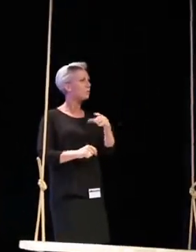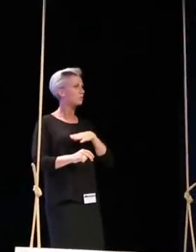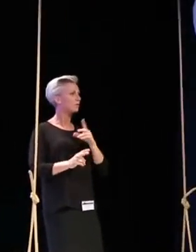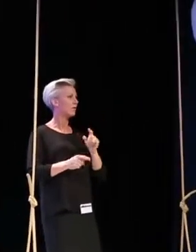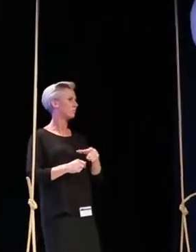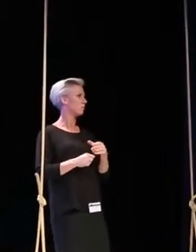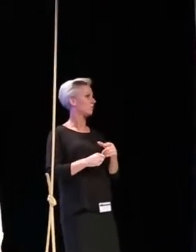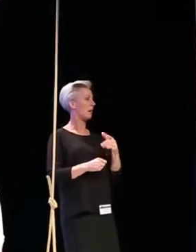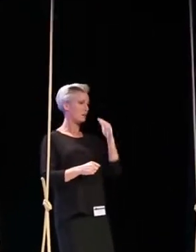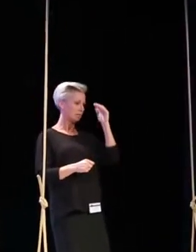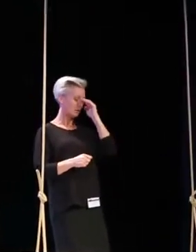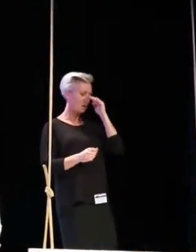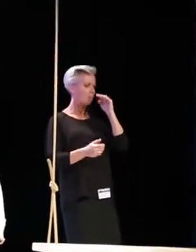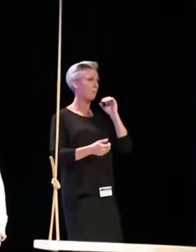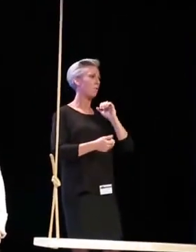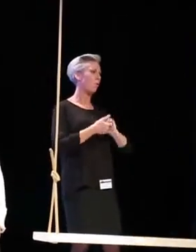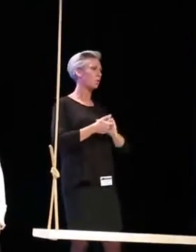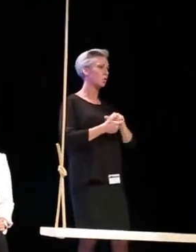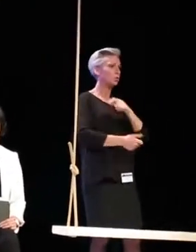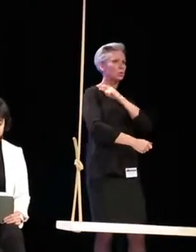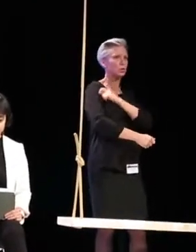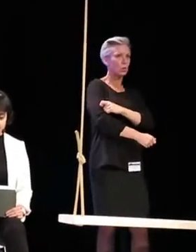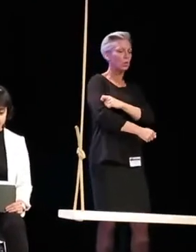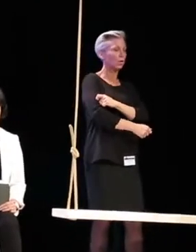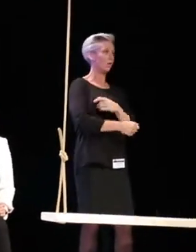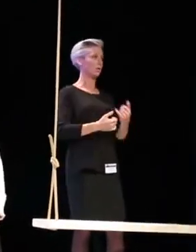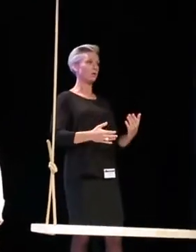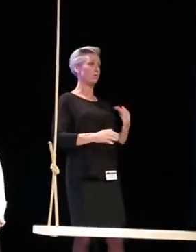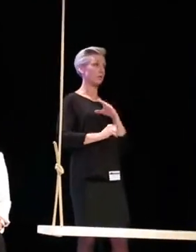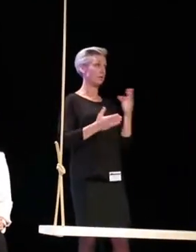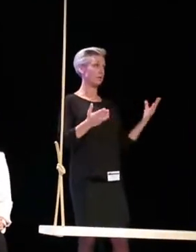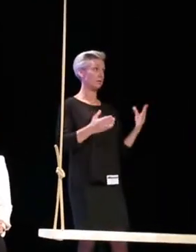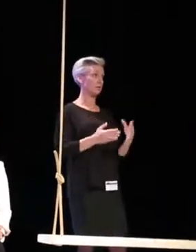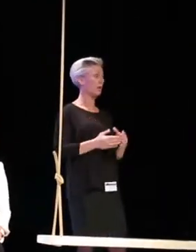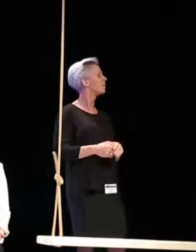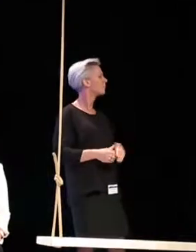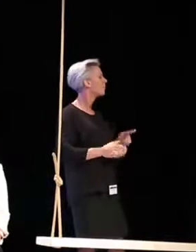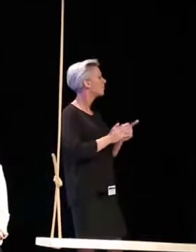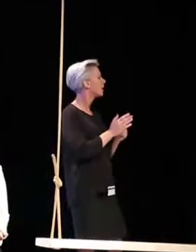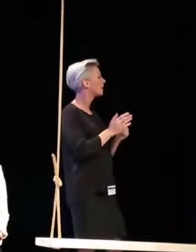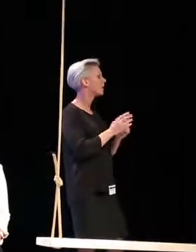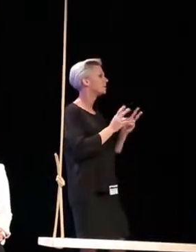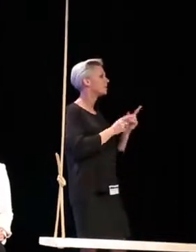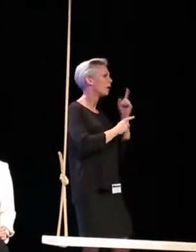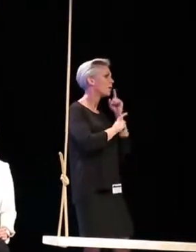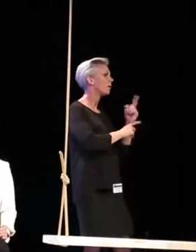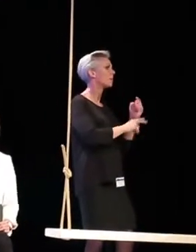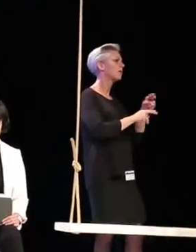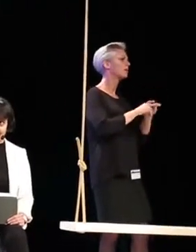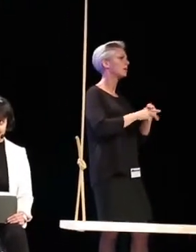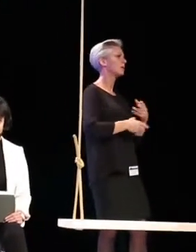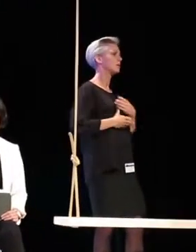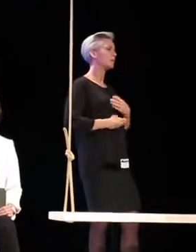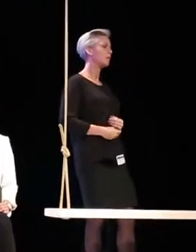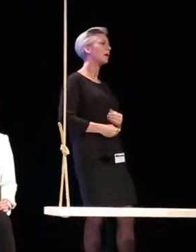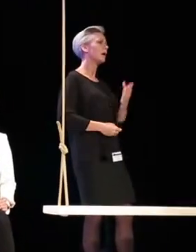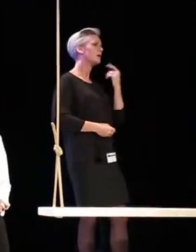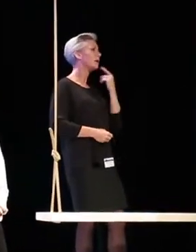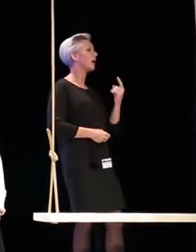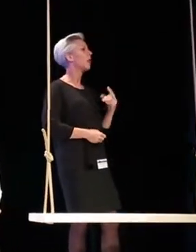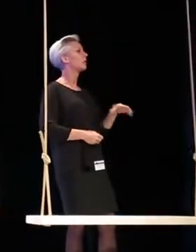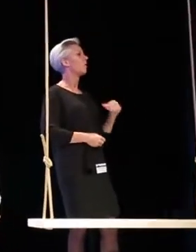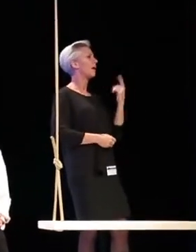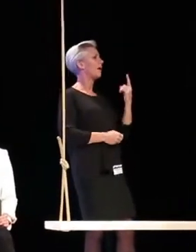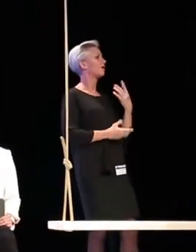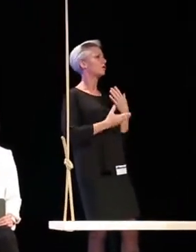va? Som på något sätt måste etableras. Och den är ju svår idag. För att det är samma logik, tänker jag, för folk som deprimerar, kan man säga, ta en dag i sänder. De här har